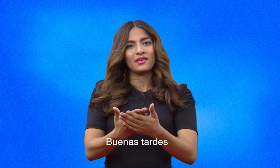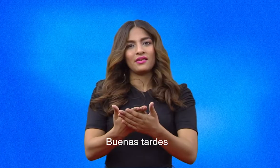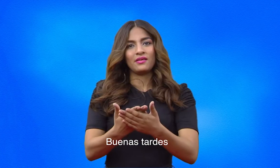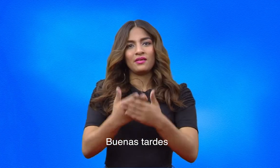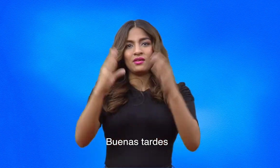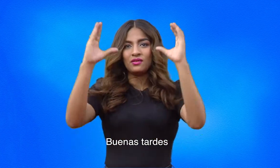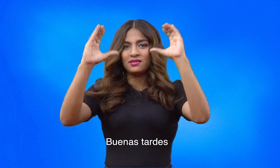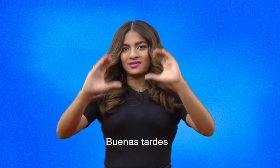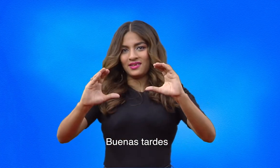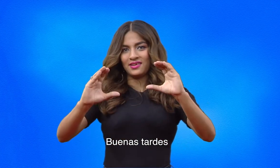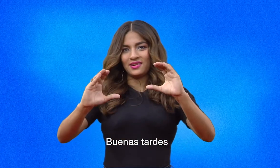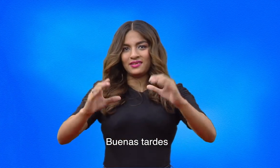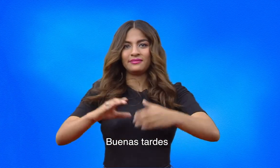Buenas tardes.